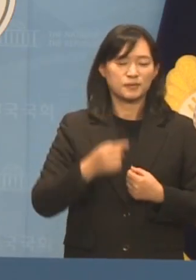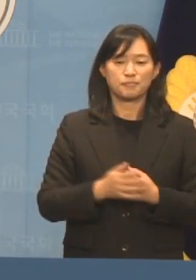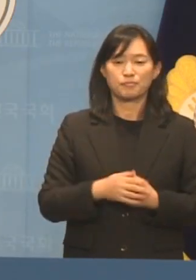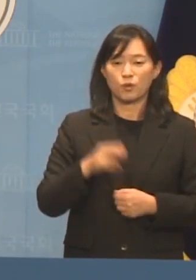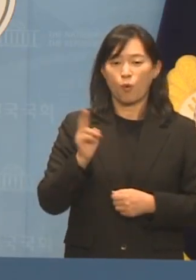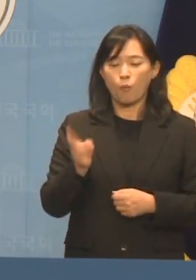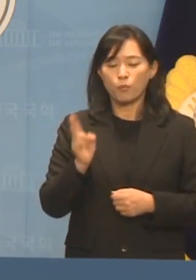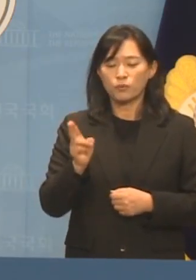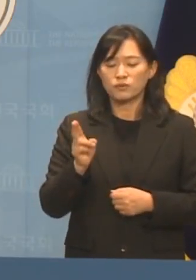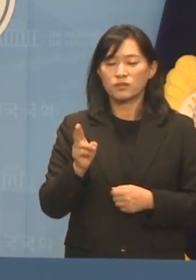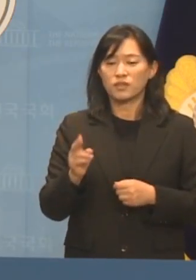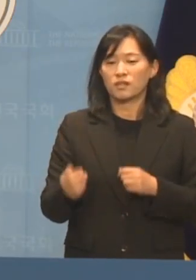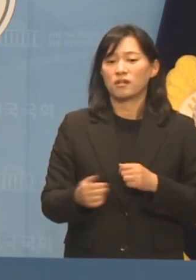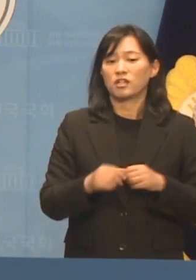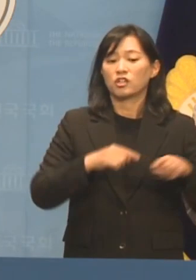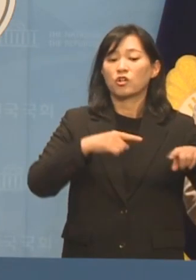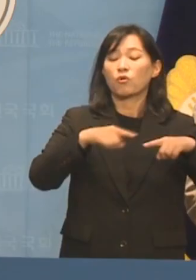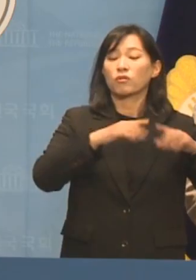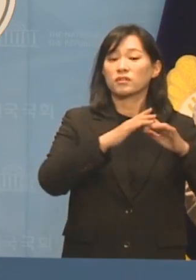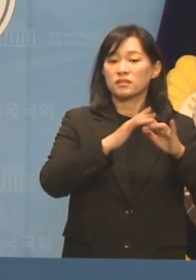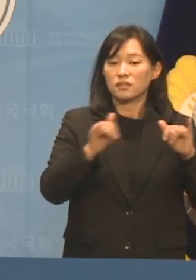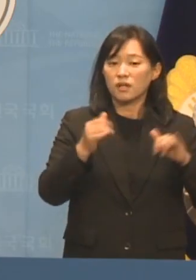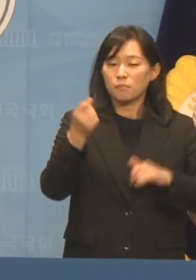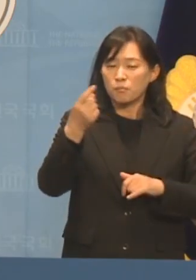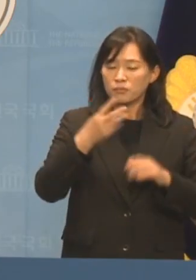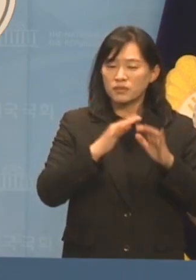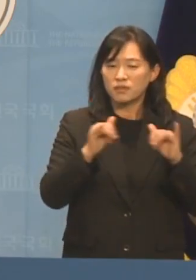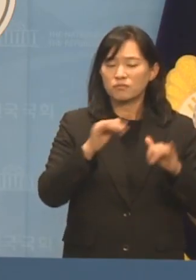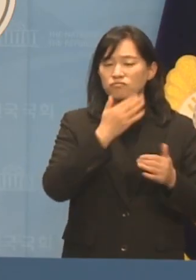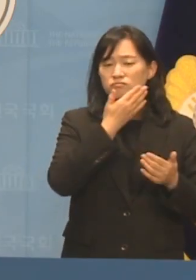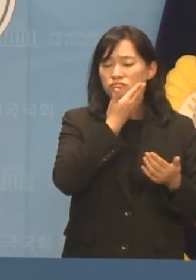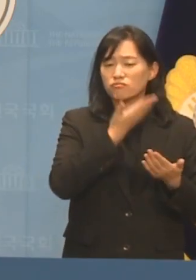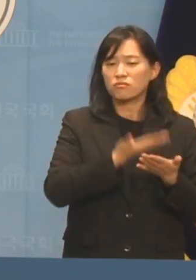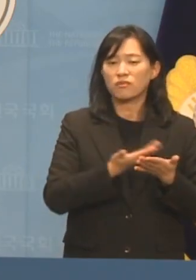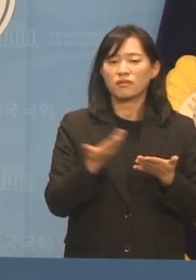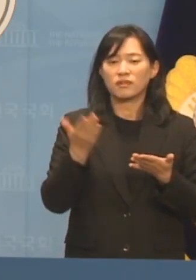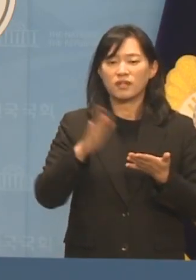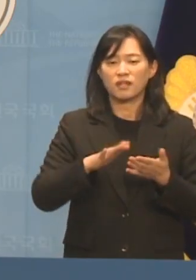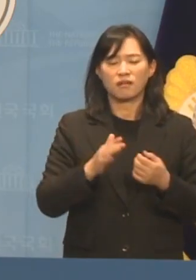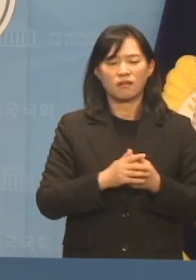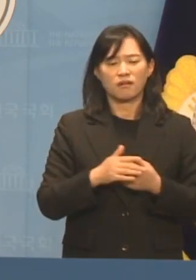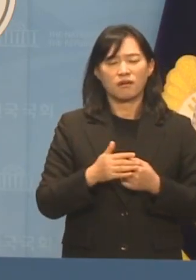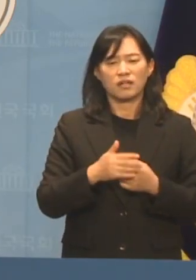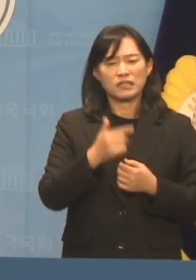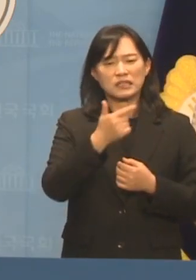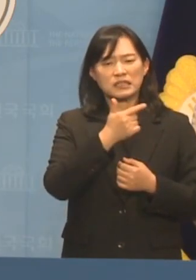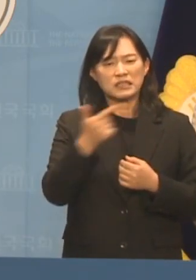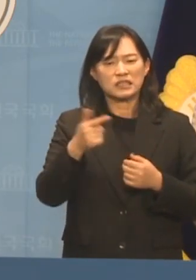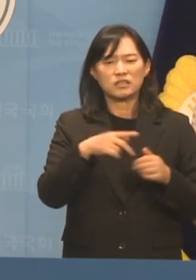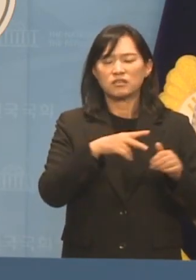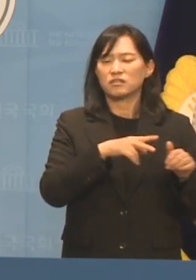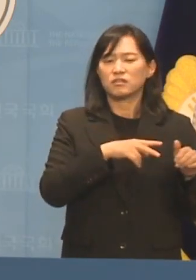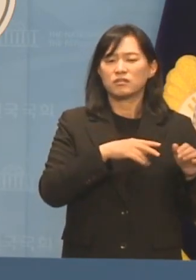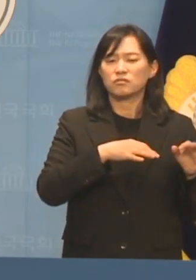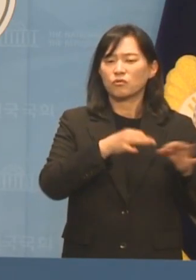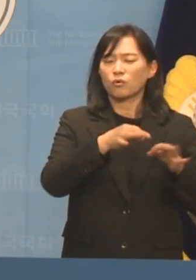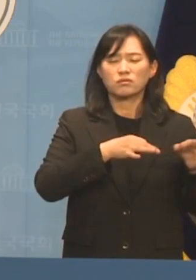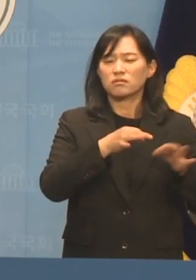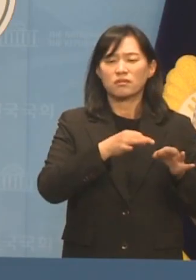홈플러스의 최고 경영진 몇 사람이 굉장히 중요한데 대형 유통업의 경험이 전혀 없는 거의 다